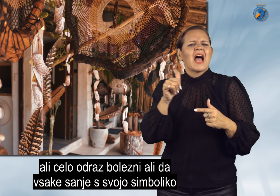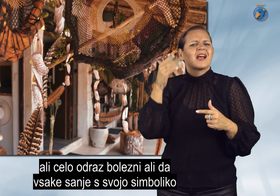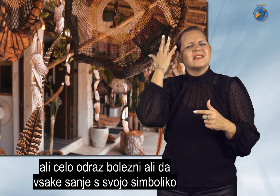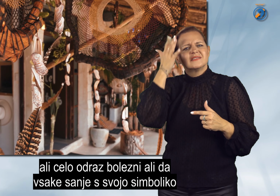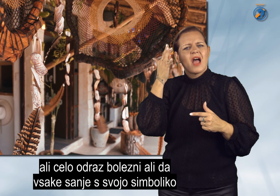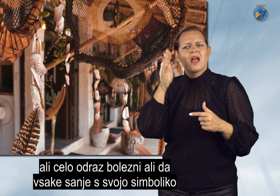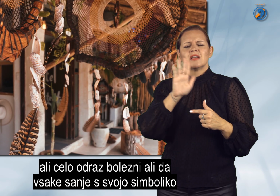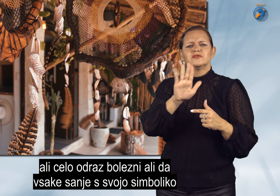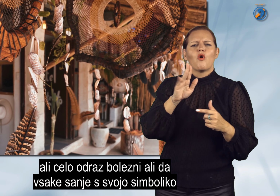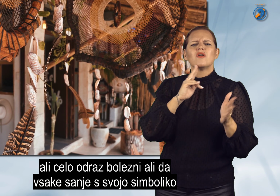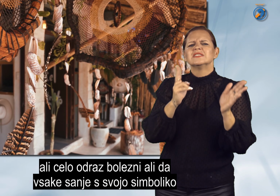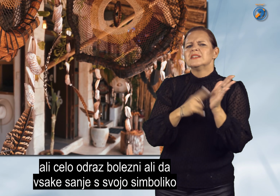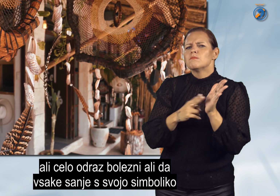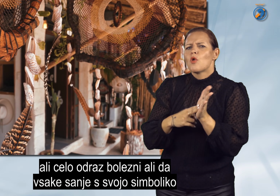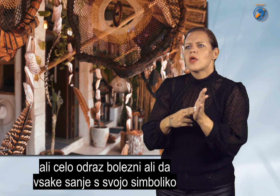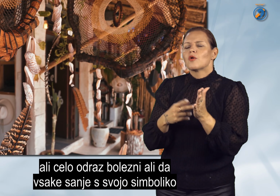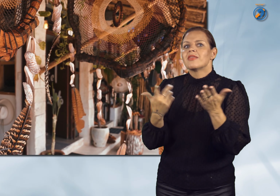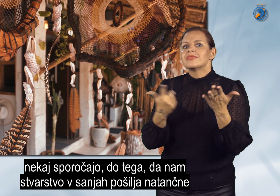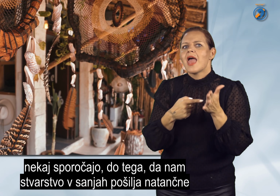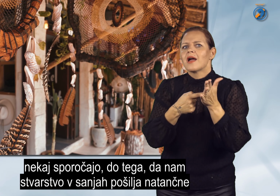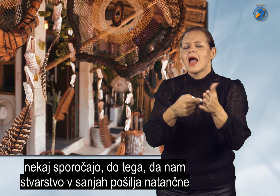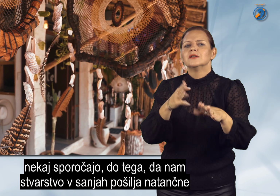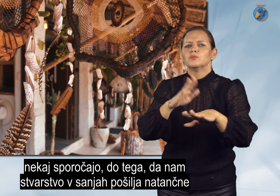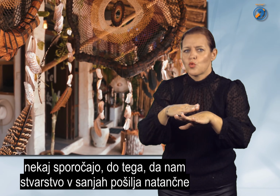svojo simboliko nekaj sporočajo.